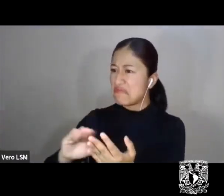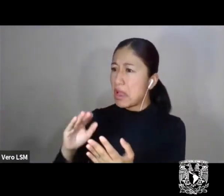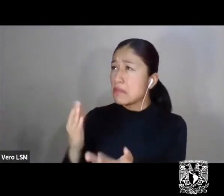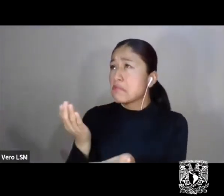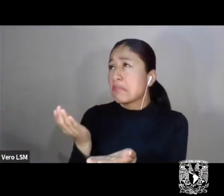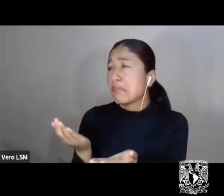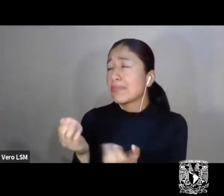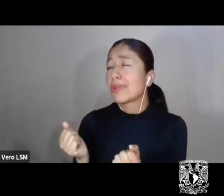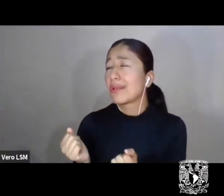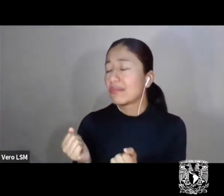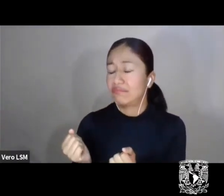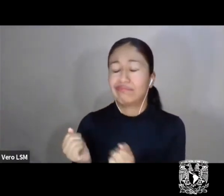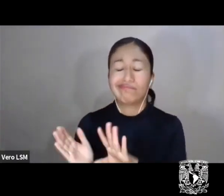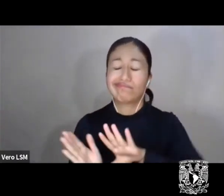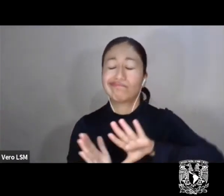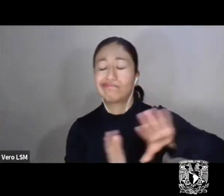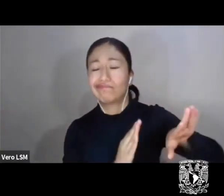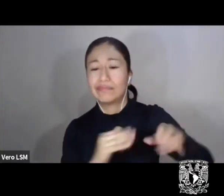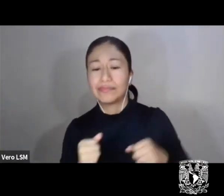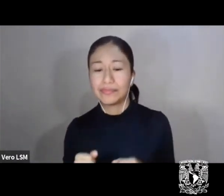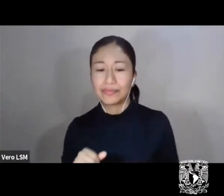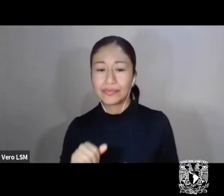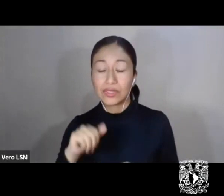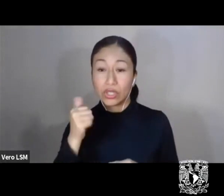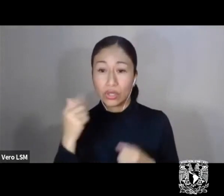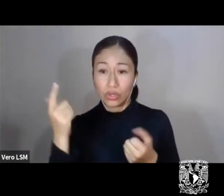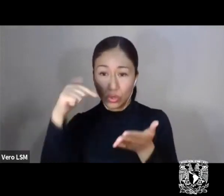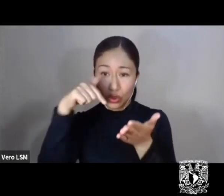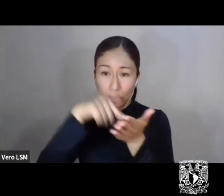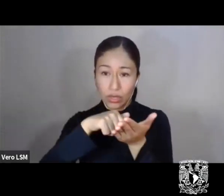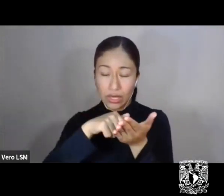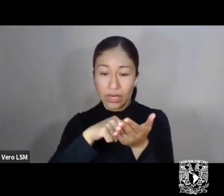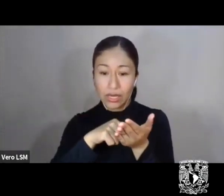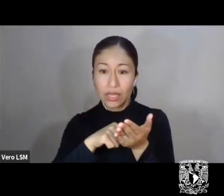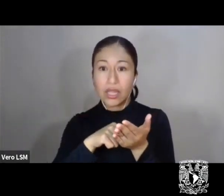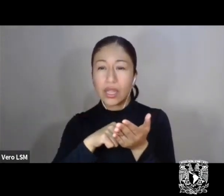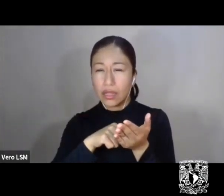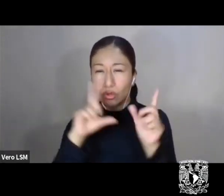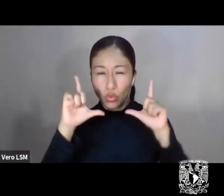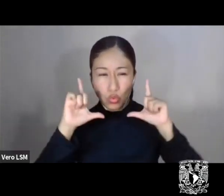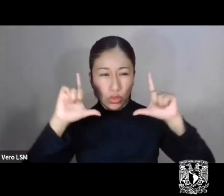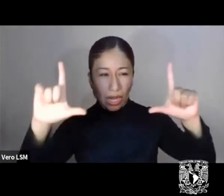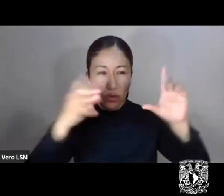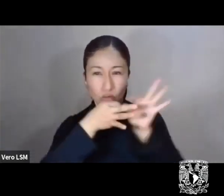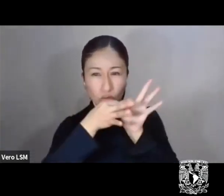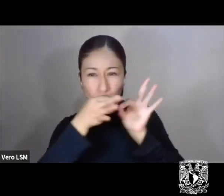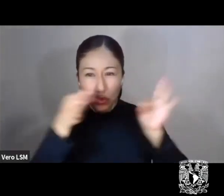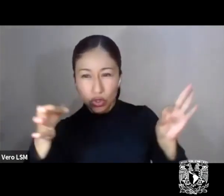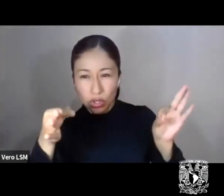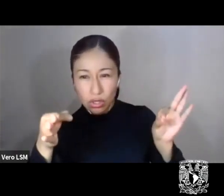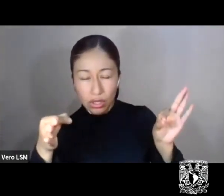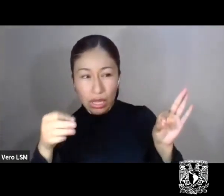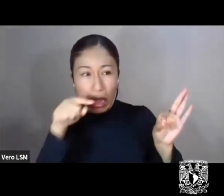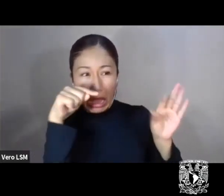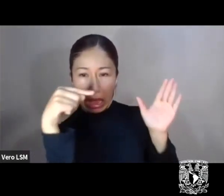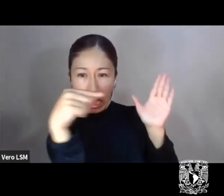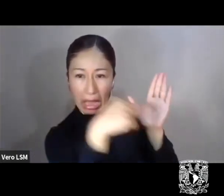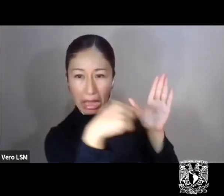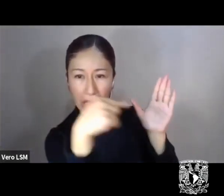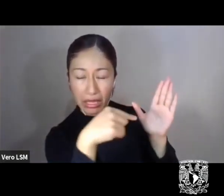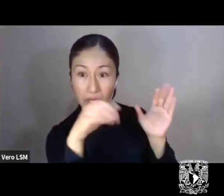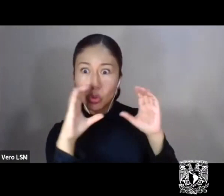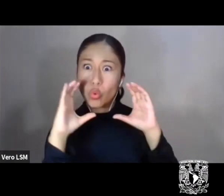una frase que dice, cuidado, algunos accidentes pueden ser fatales, y aparece la imagen de una persona en silla de